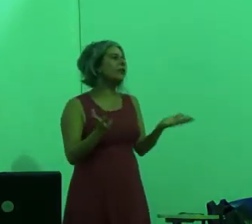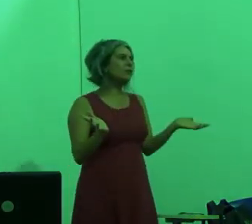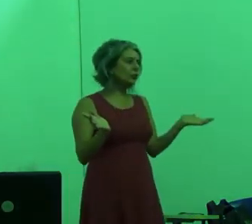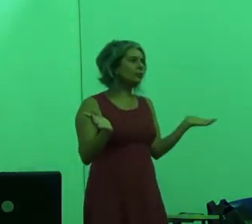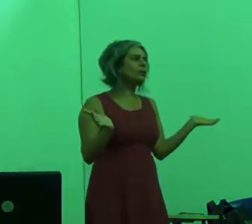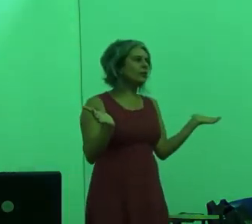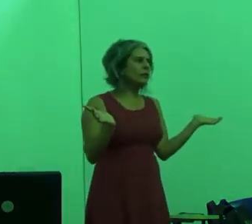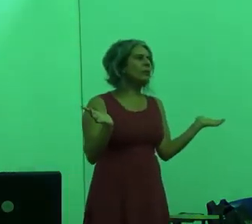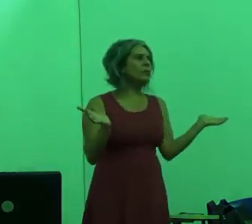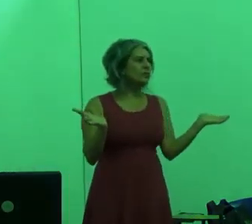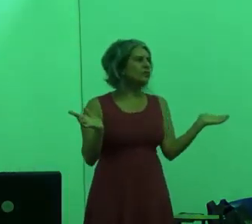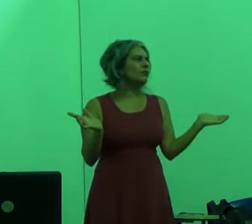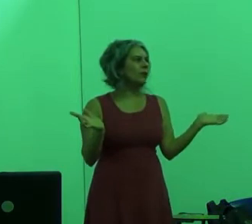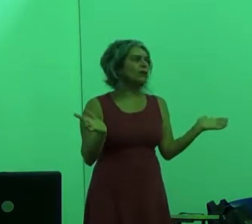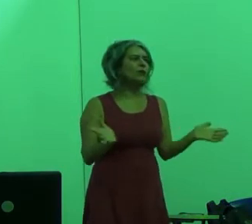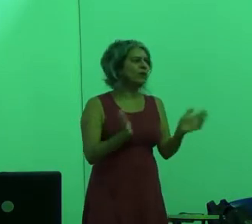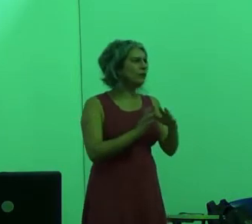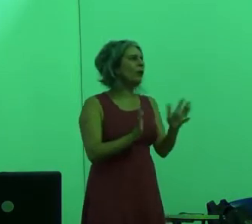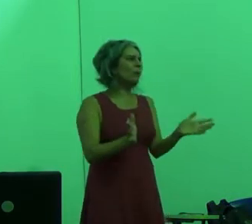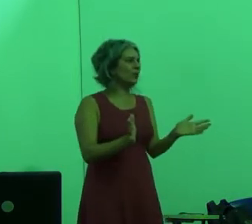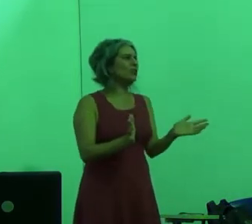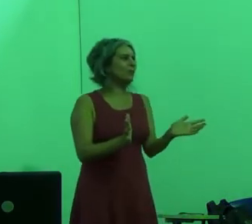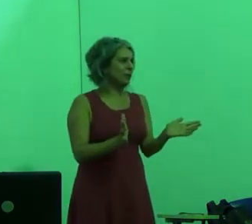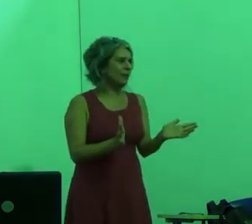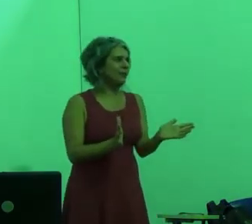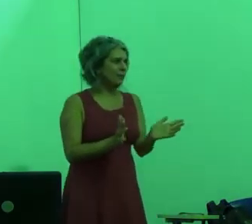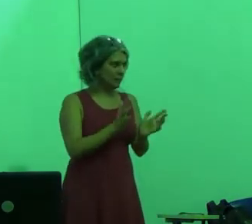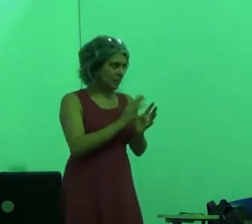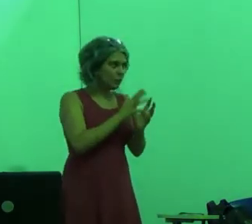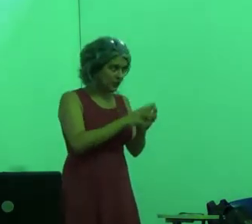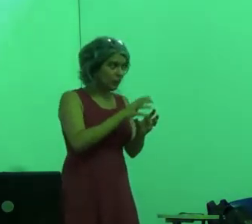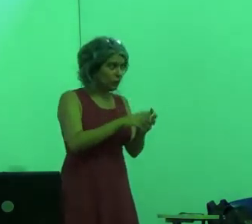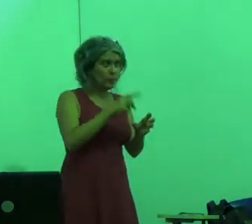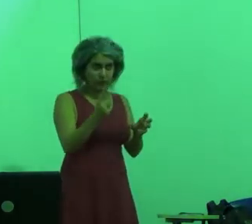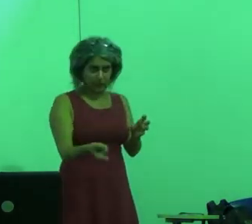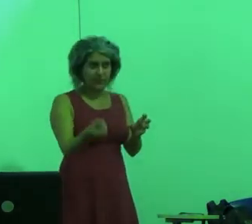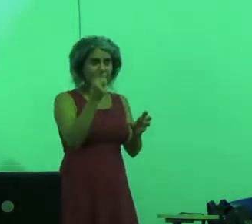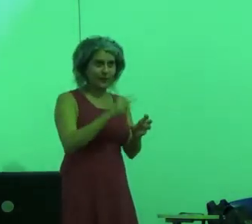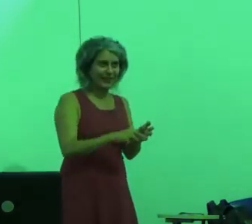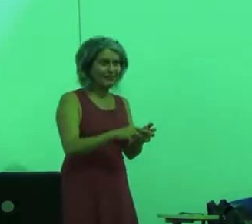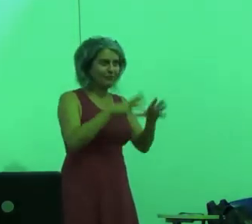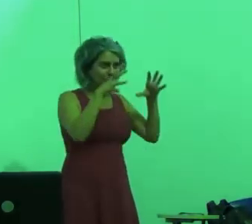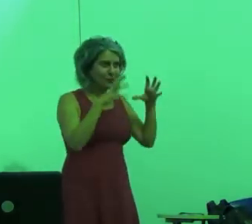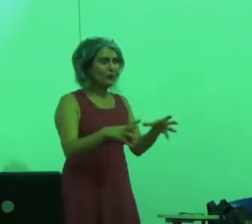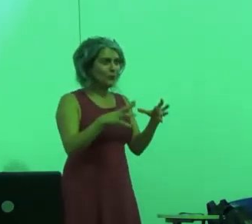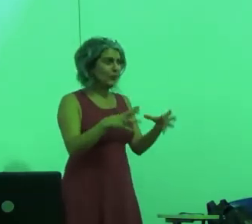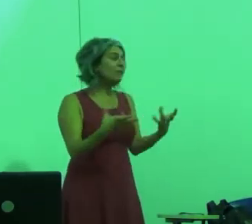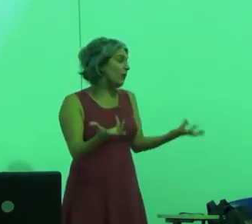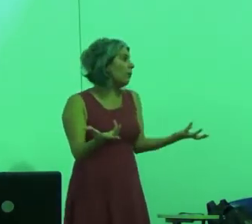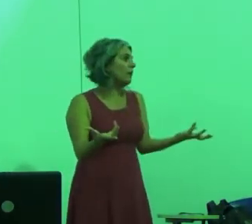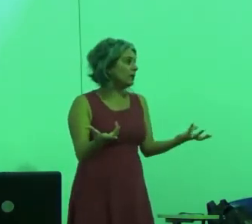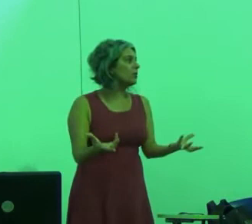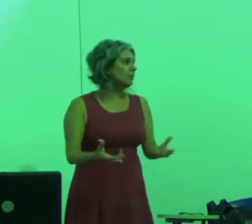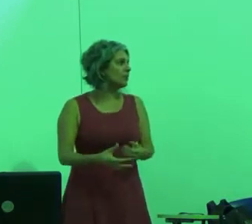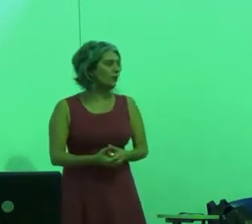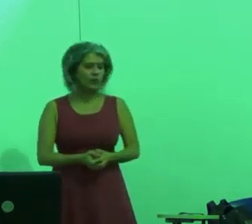todo mundo que trabalha com coisa editorial, o livro é um paradigma, né? Mesmo quando você produz uma outra coisa que não é livro, o livro é o paradigma histórico,